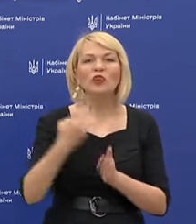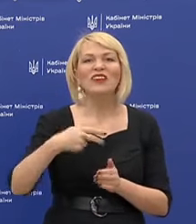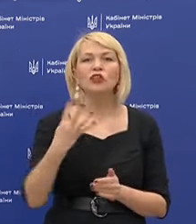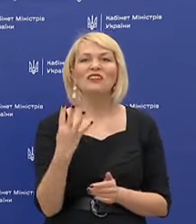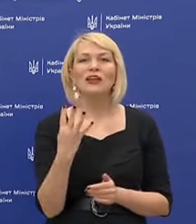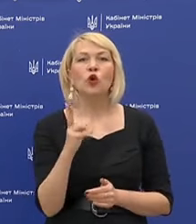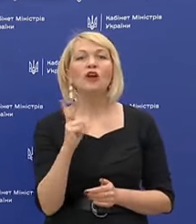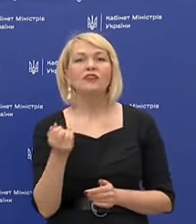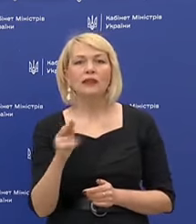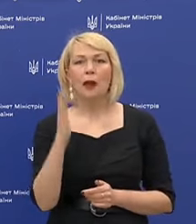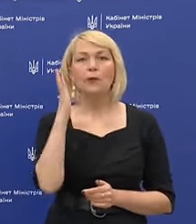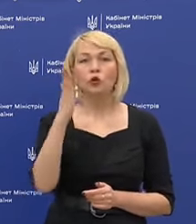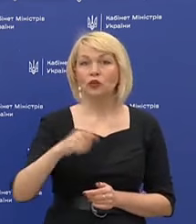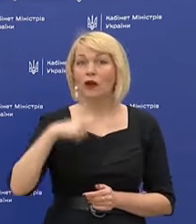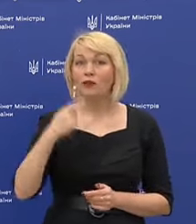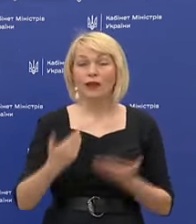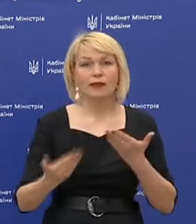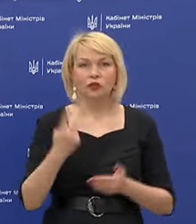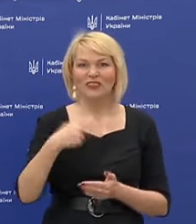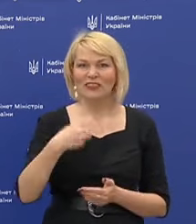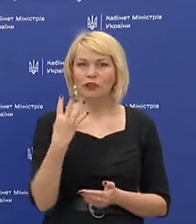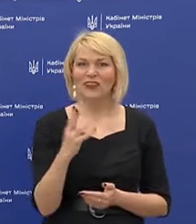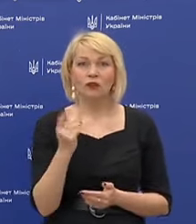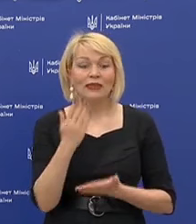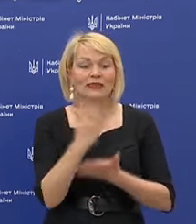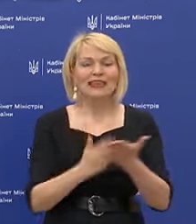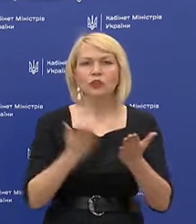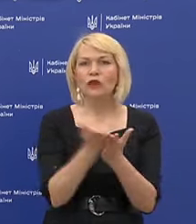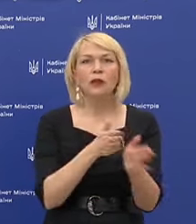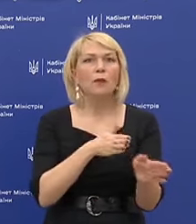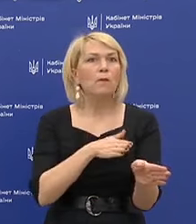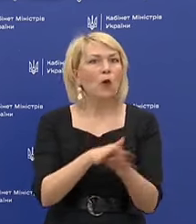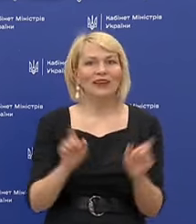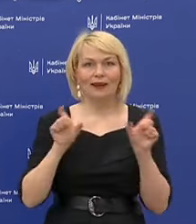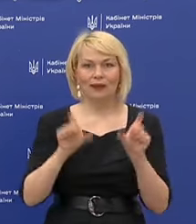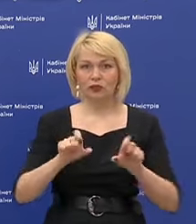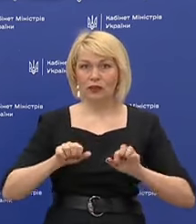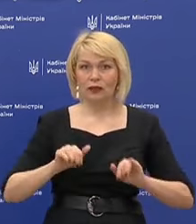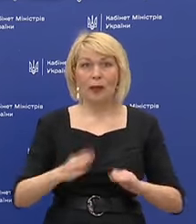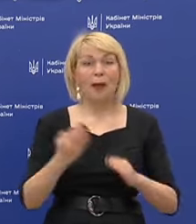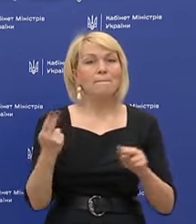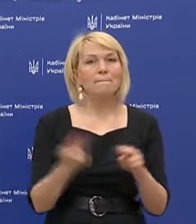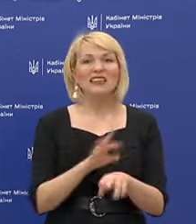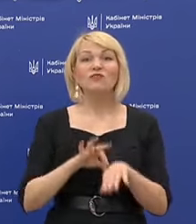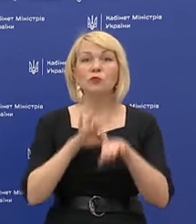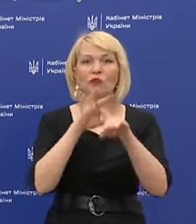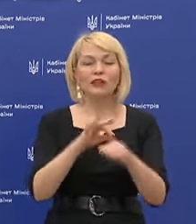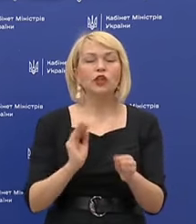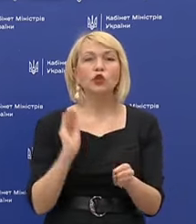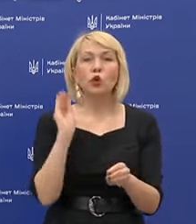ці прогнози говорили, якщо 24 квітня ми скасували повністю карантинні заходи без впровадження